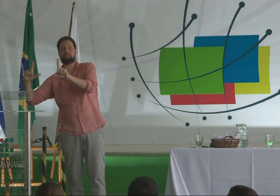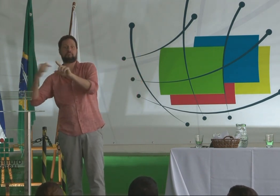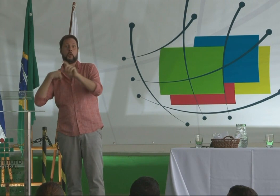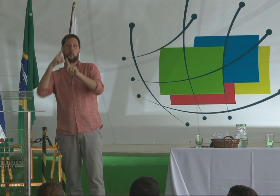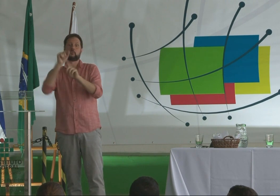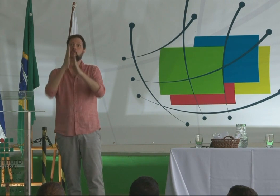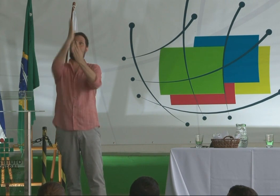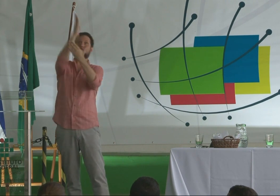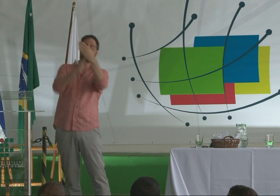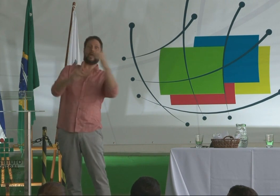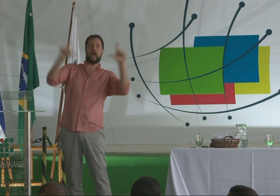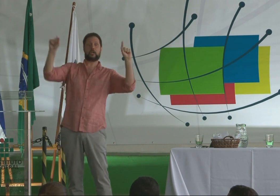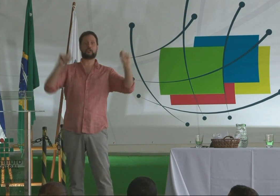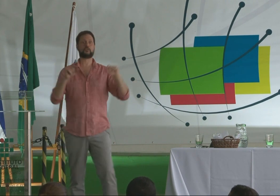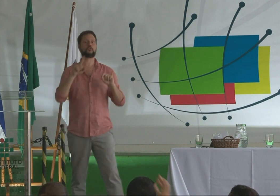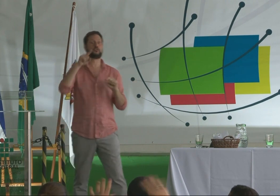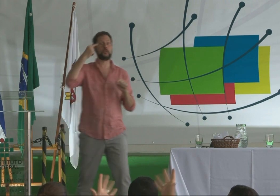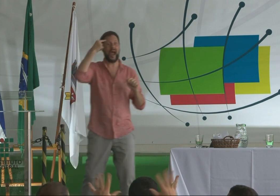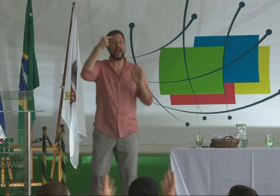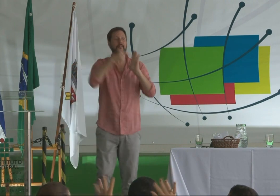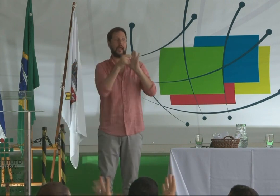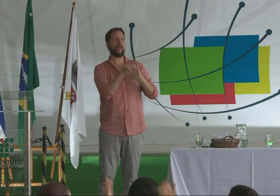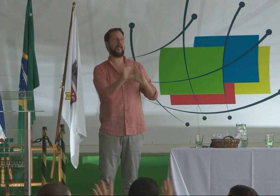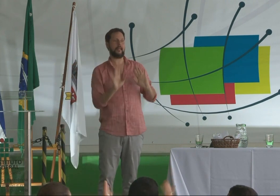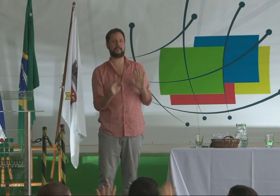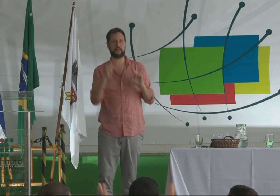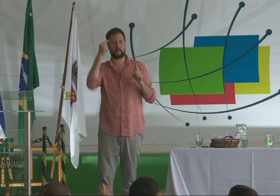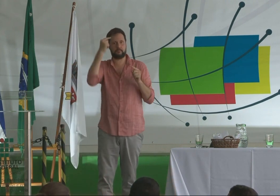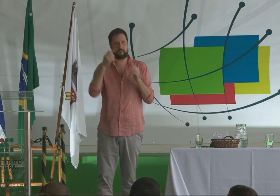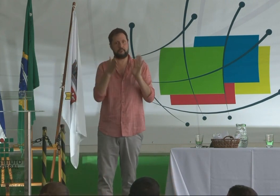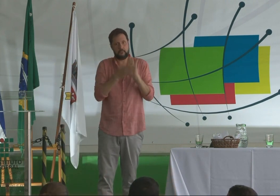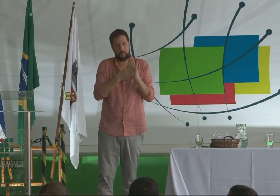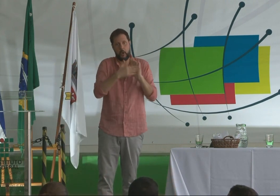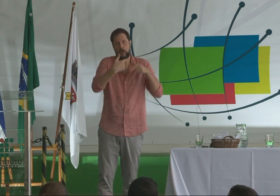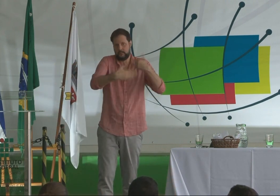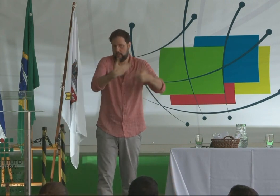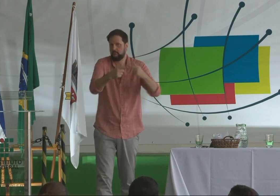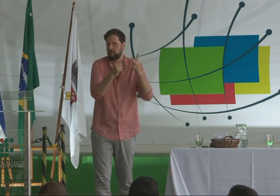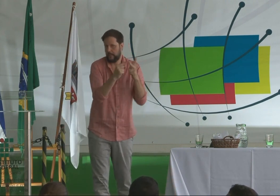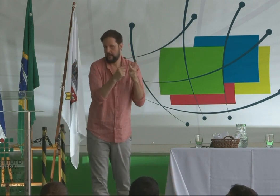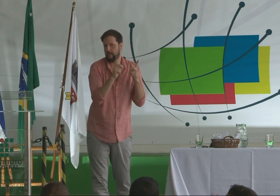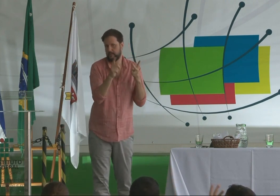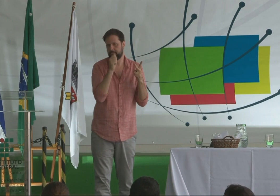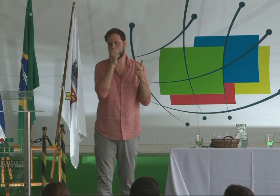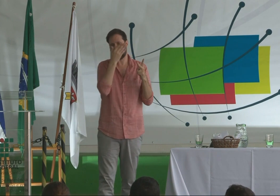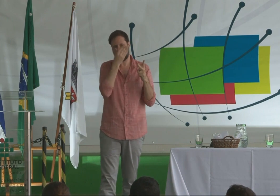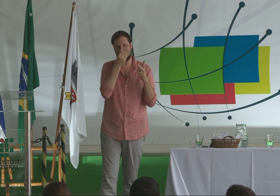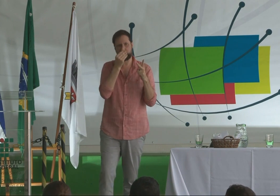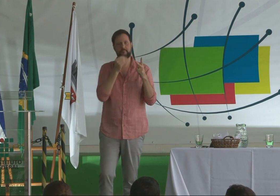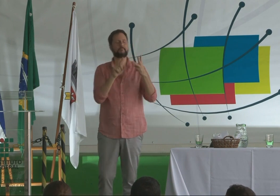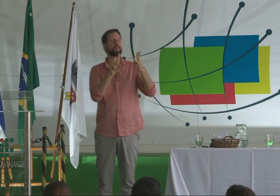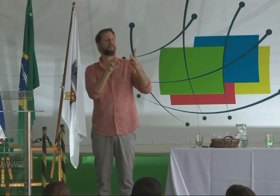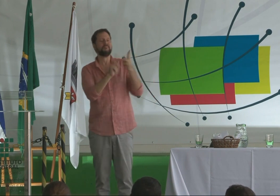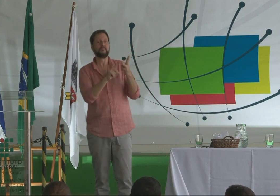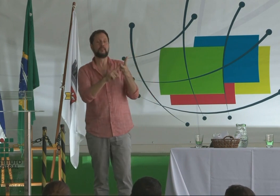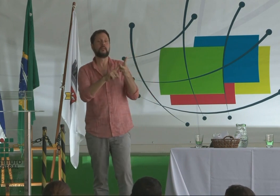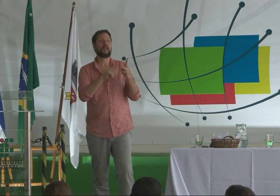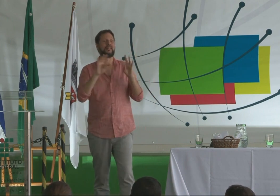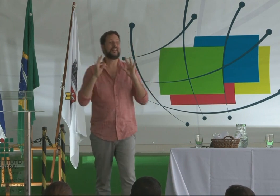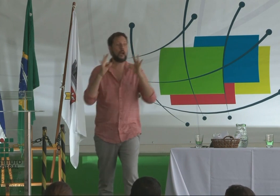tempo inteiro e lidar com o teste inútil naquela janelinha. Então, é uma ideia de pensar essa questão de liquidade no acesso às cores, por